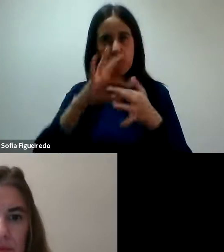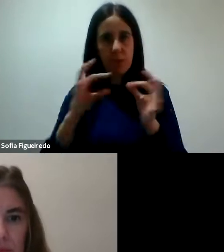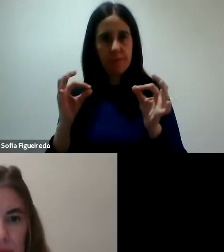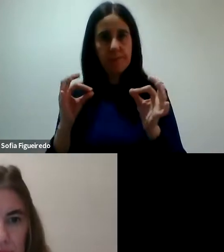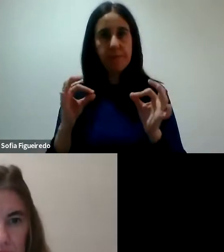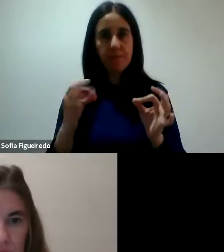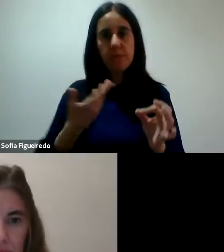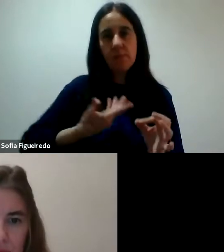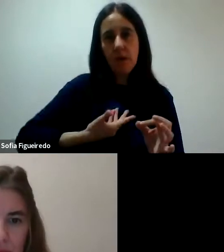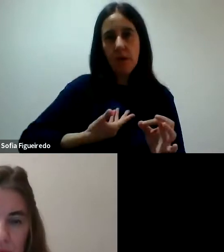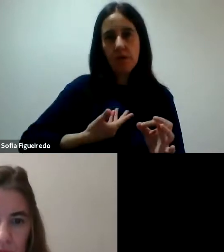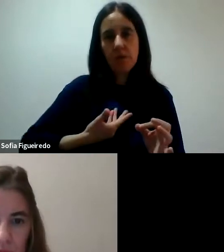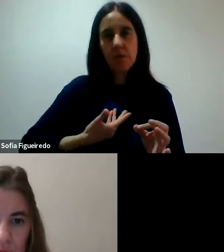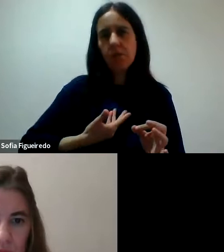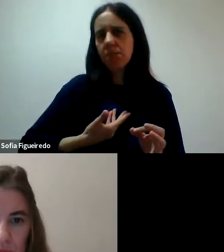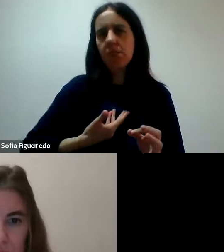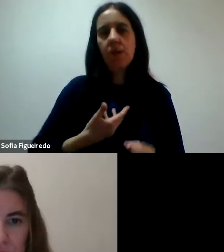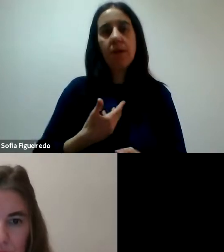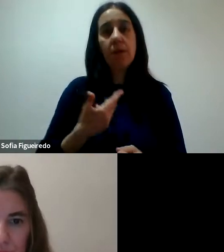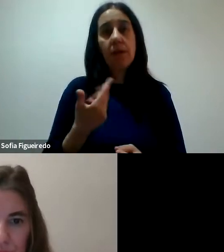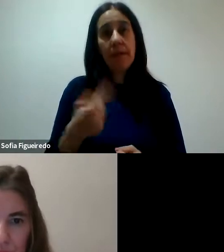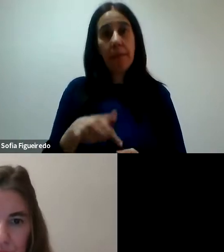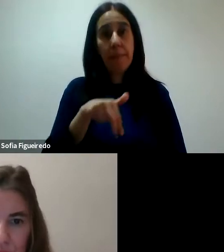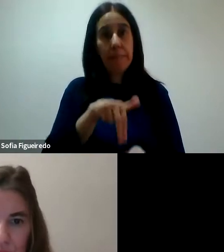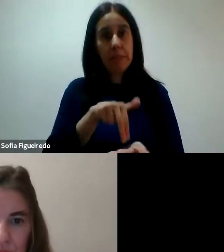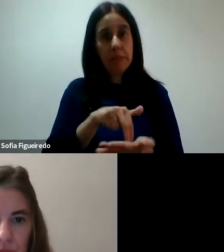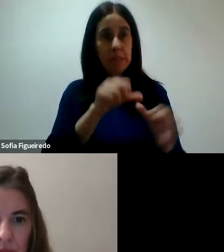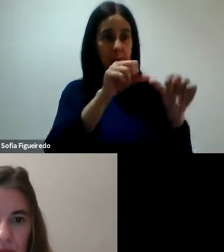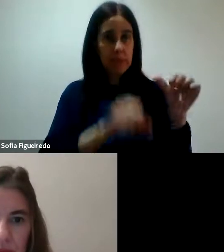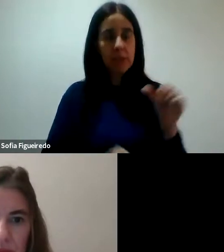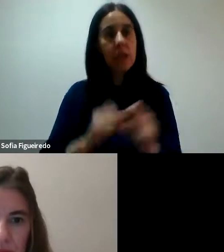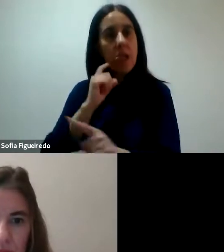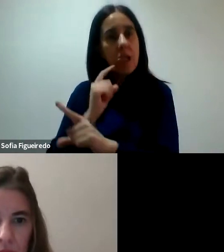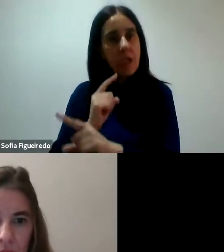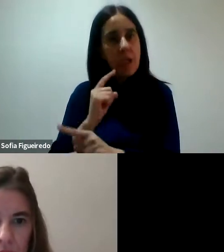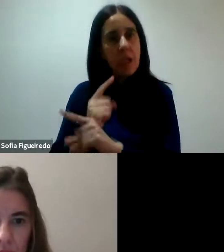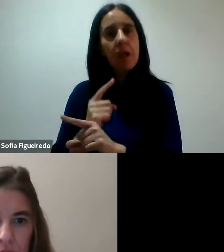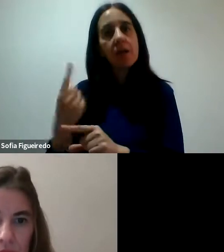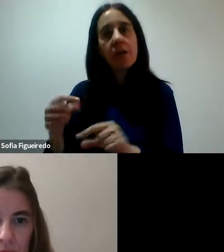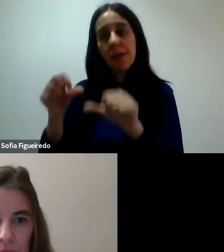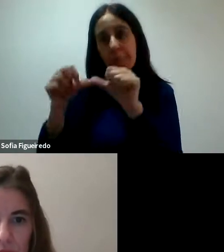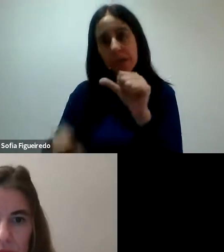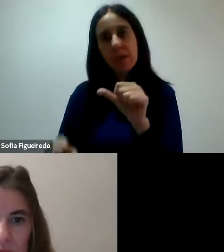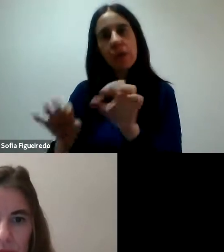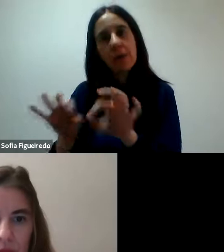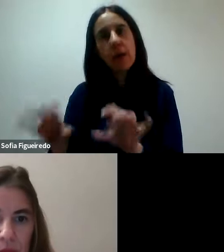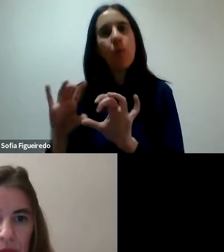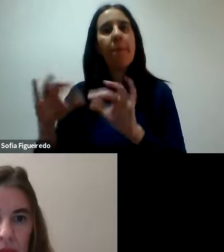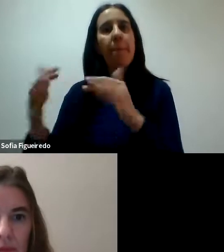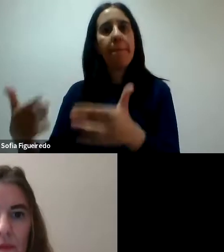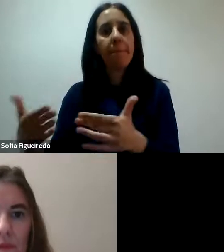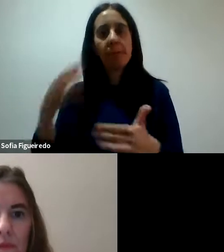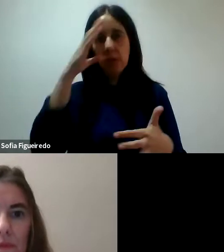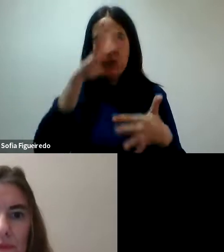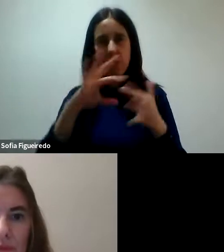temos num canal presencial é precisamente a mesma mensagem que temos num canal web. Portanto, temos que ter uma mensagem coerente. Muitas